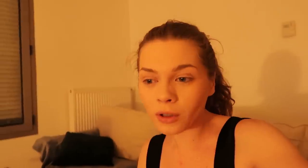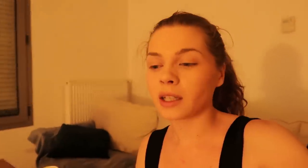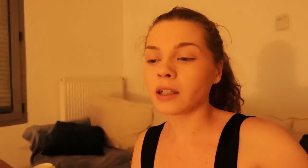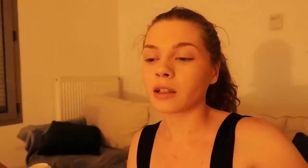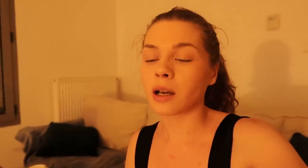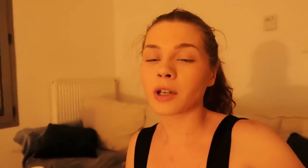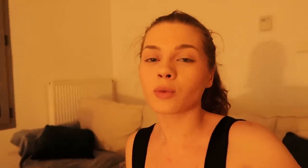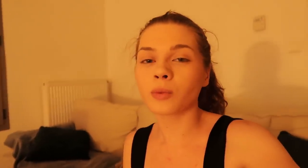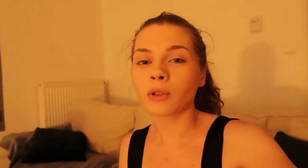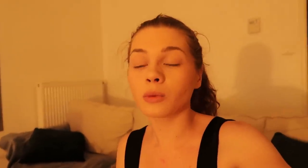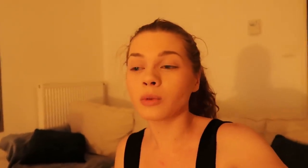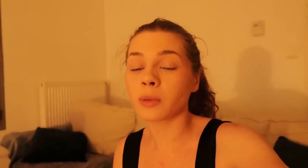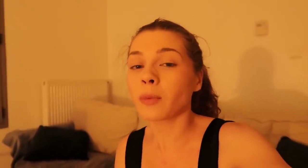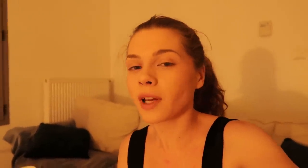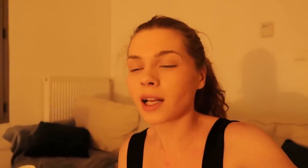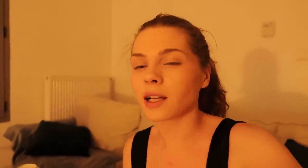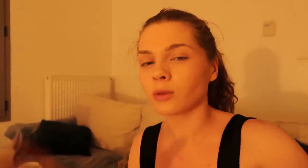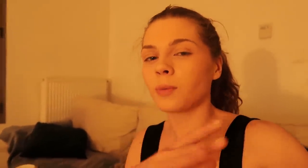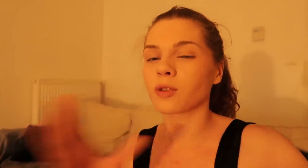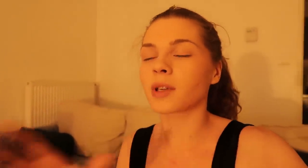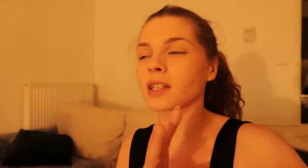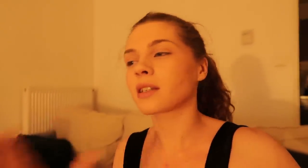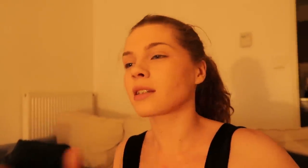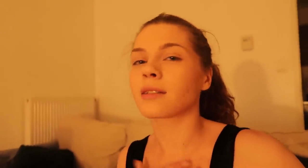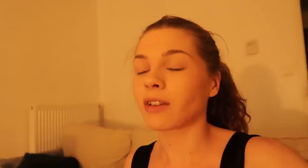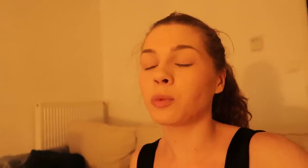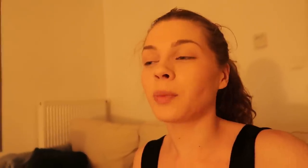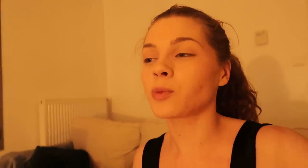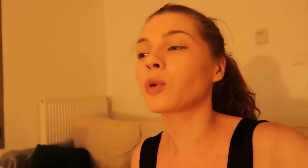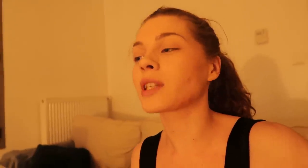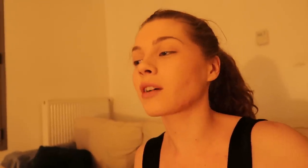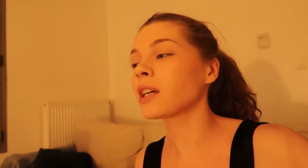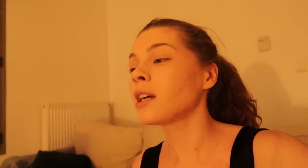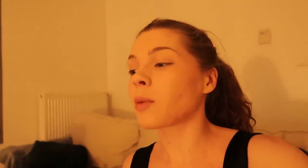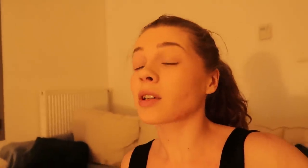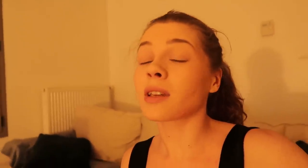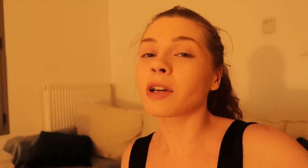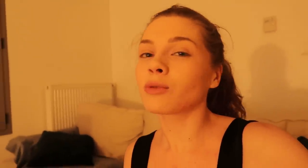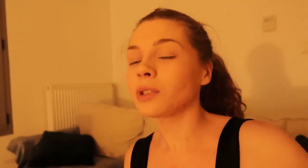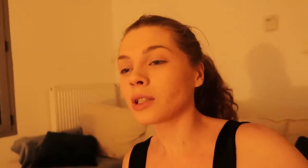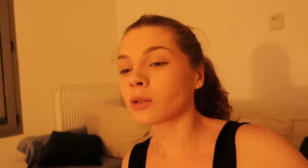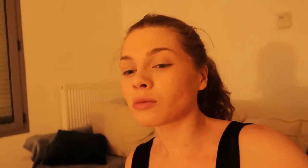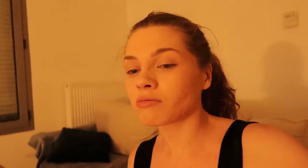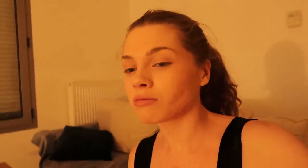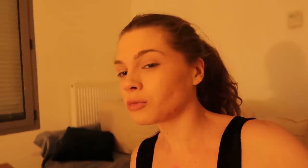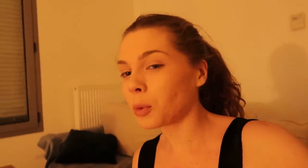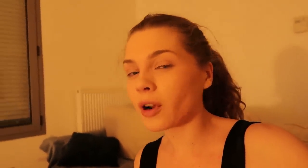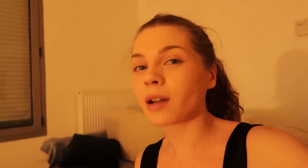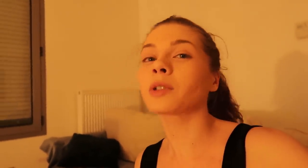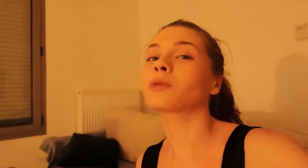Et à partir du moment où j'ai pas pu aller à la salle du coup parce que bah enfin, il y avait plus de place pour réserver. Et ben ça m'a tout niqué dans mon programme et donc je